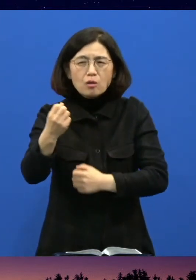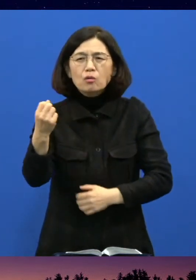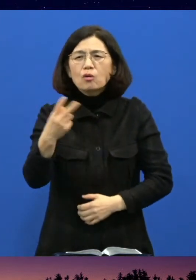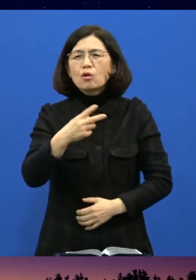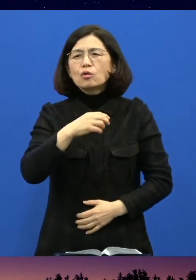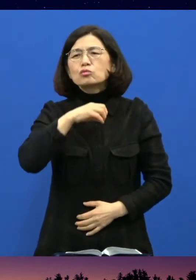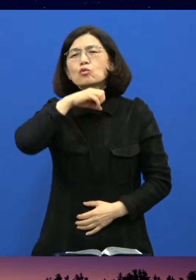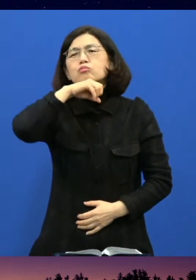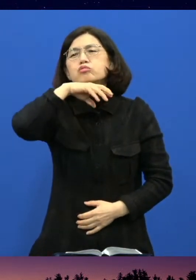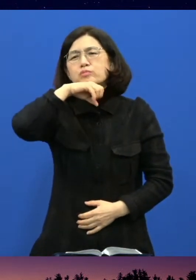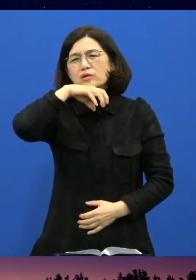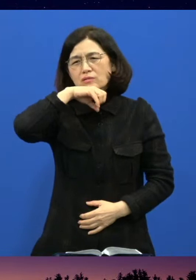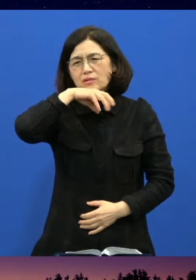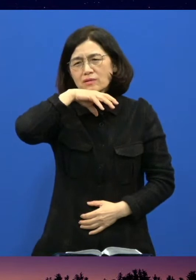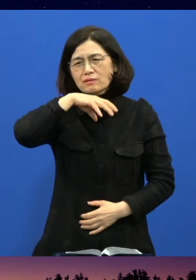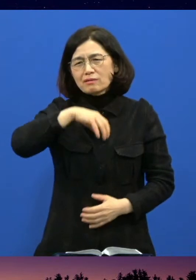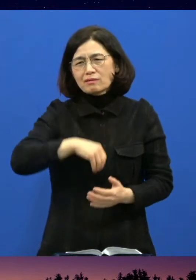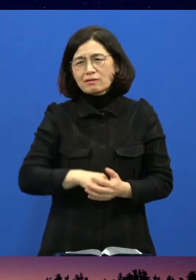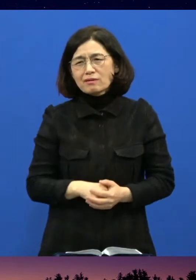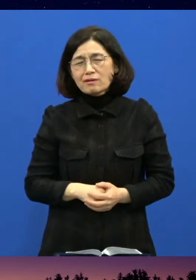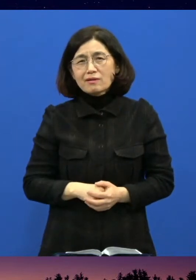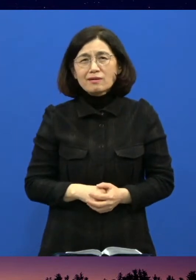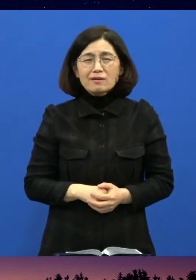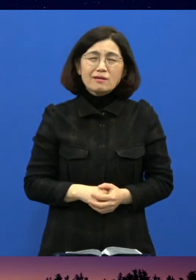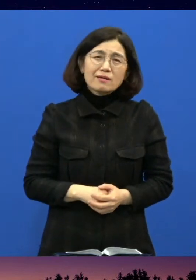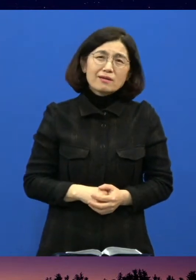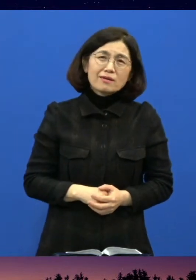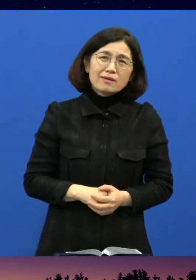사흘 길에 그냥 오리발 또 내밀어요.